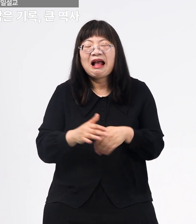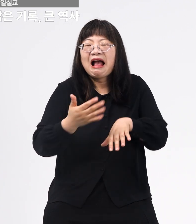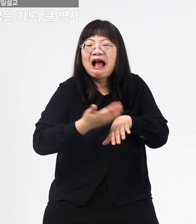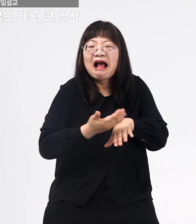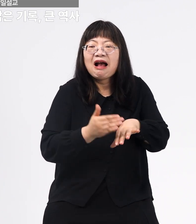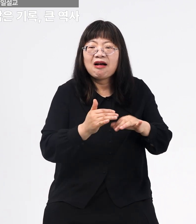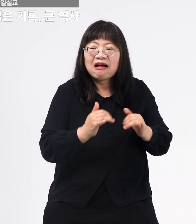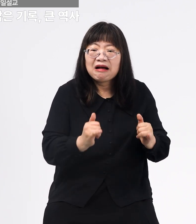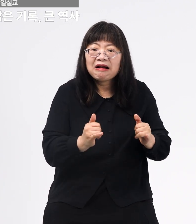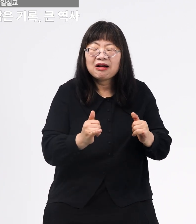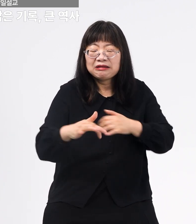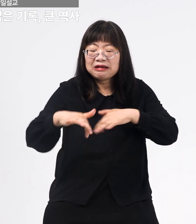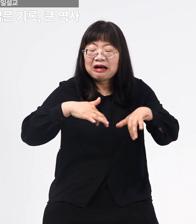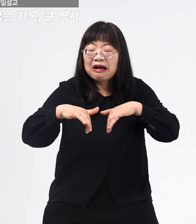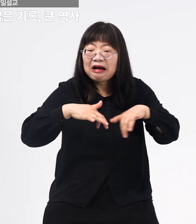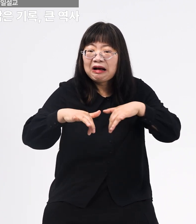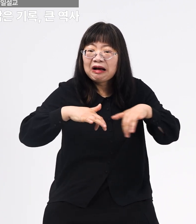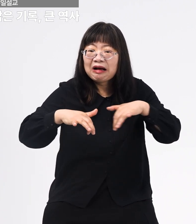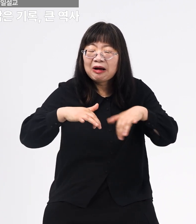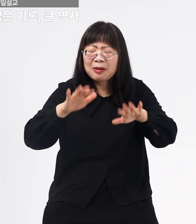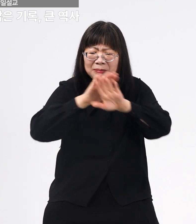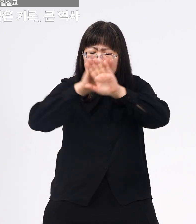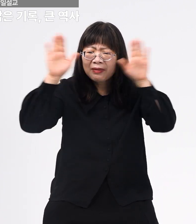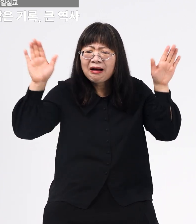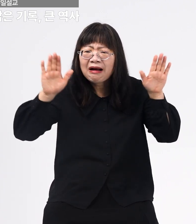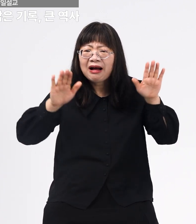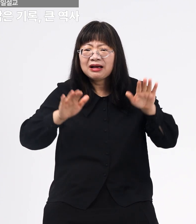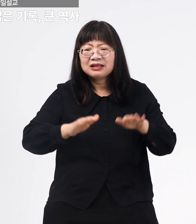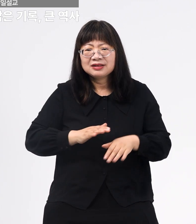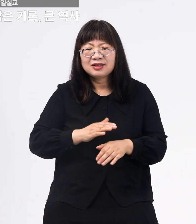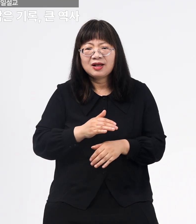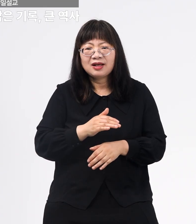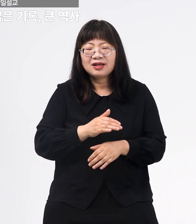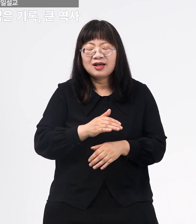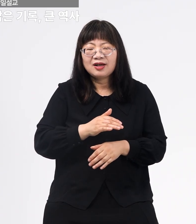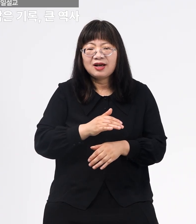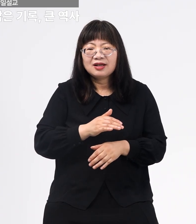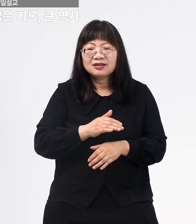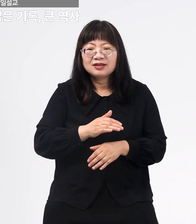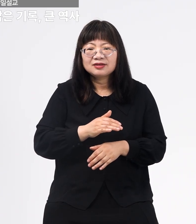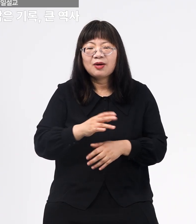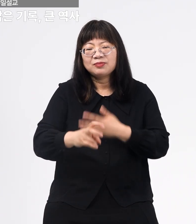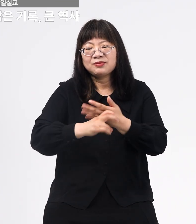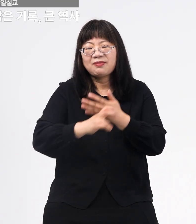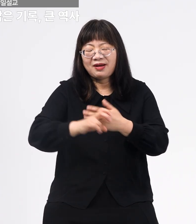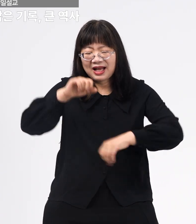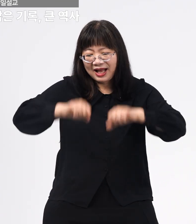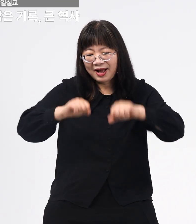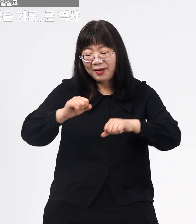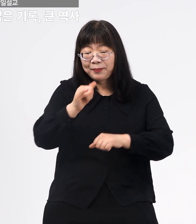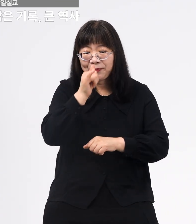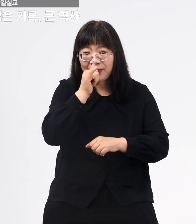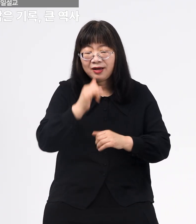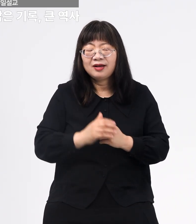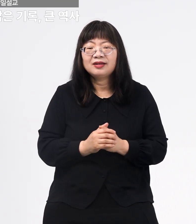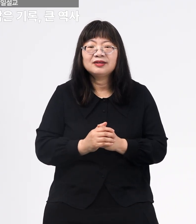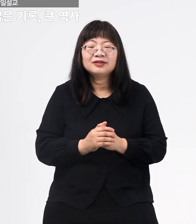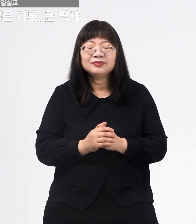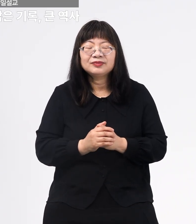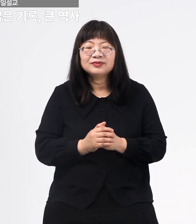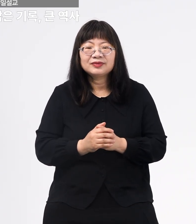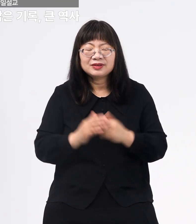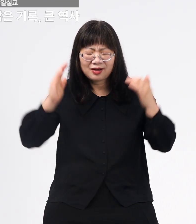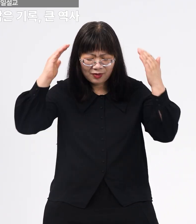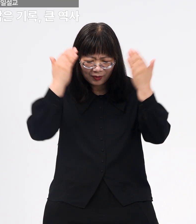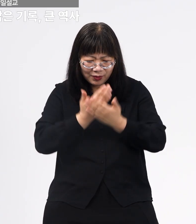불황배들이 거리에서 백주대낮에 만행을 저지르던 그래서 이 어두웠던